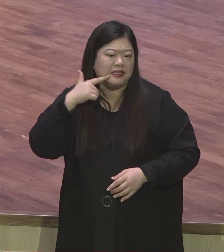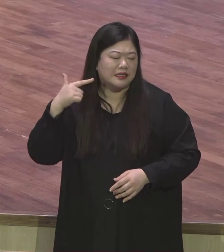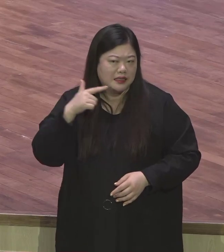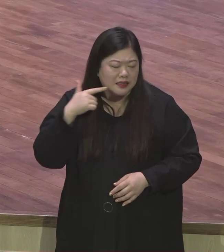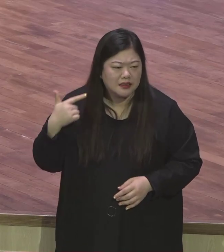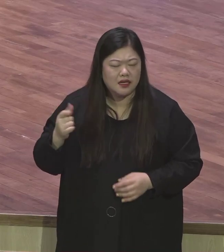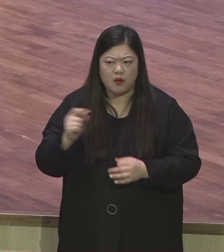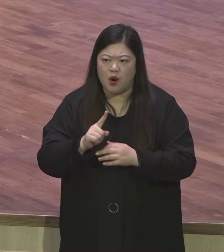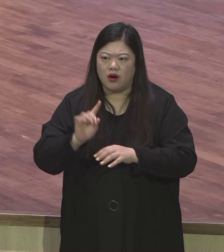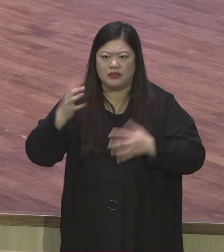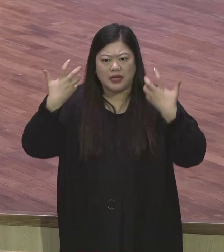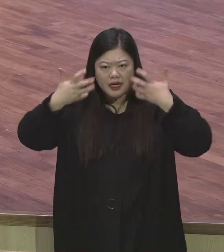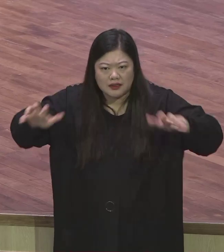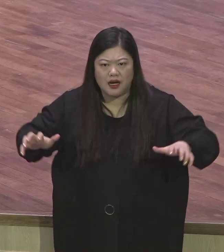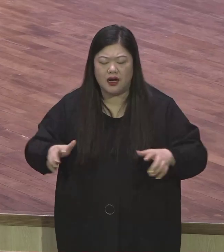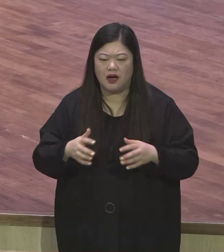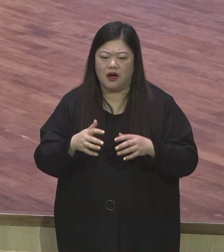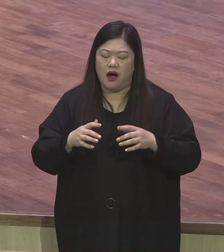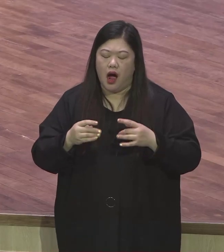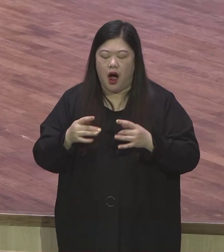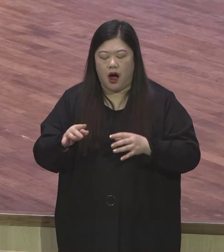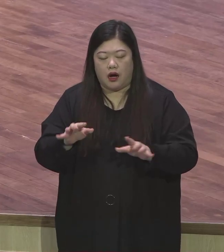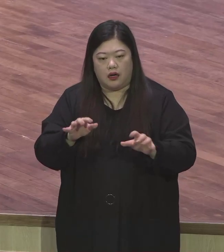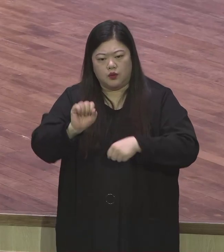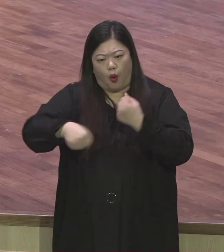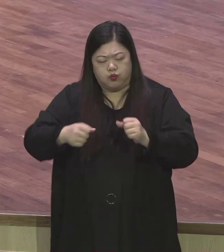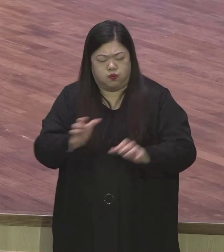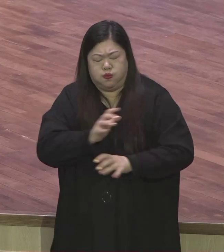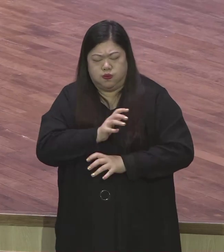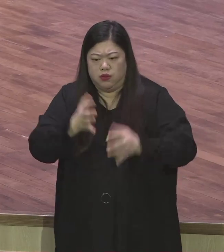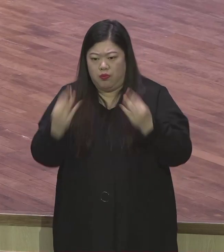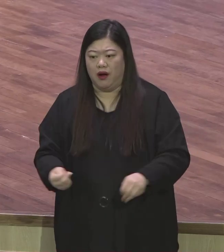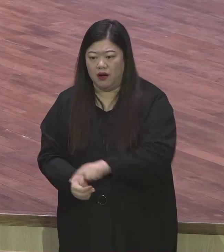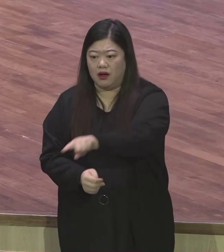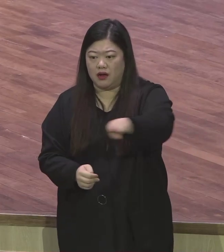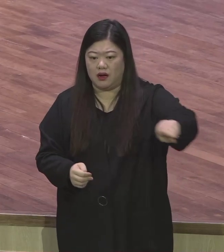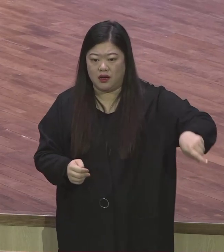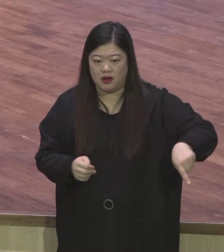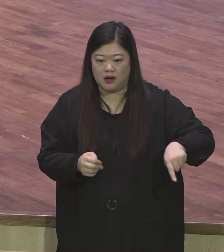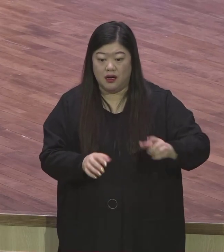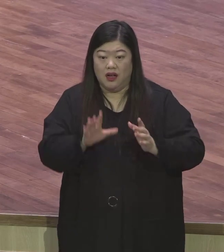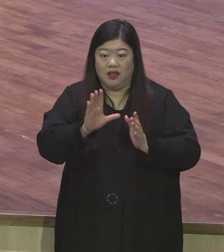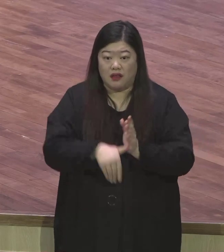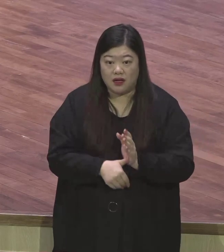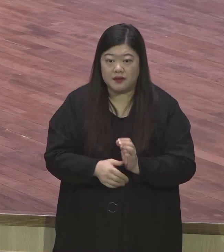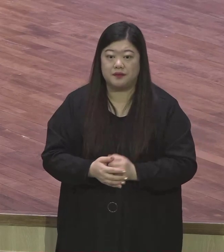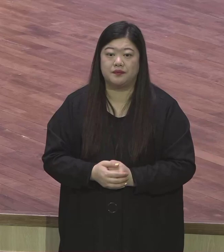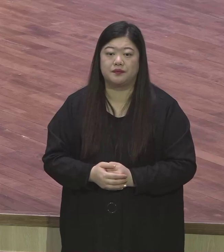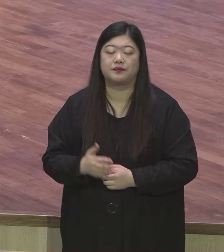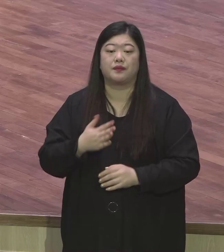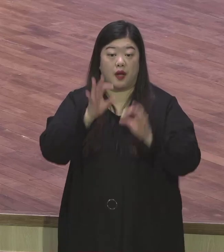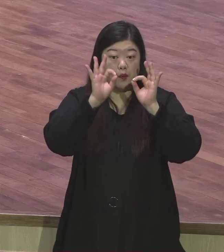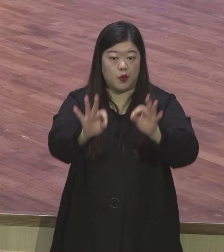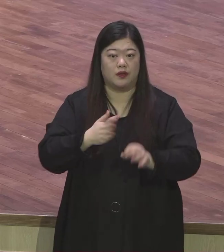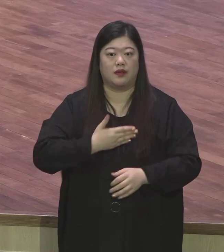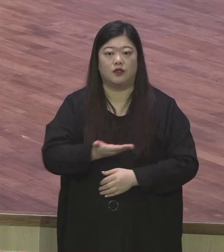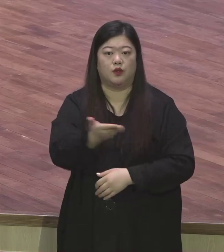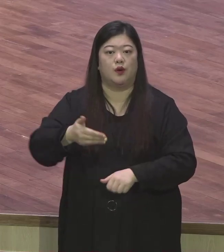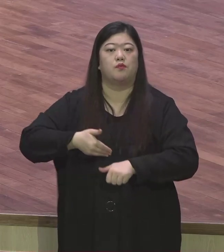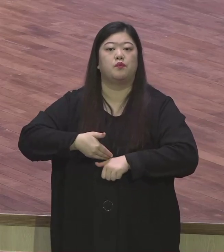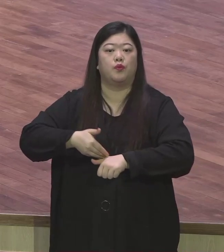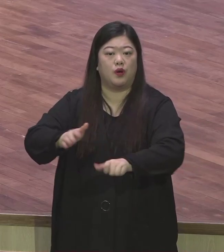곳입니다. 예수님은 제자들을 전도자로 파송하시면서 보라 내가 너희를 보냄이